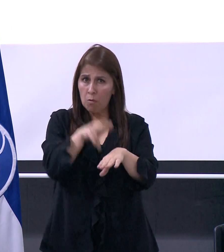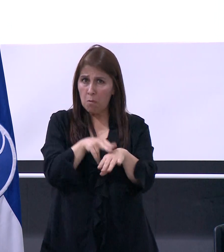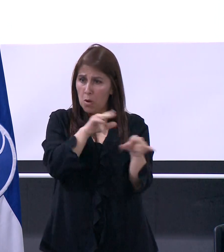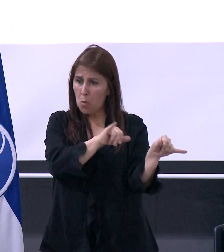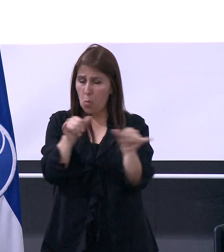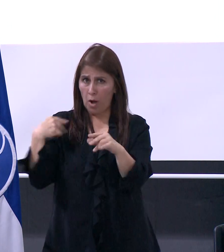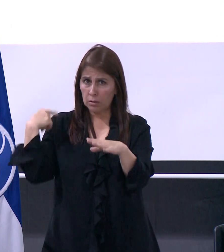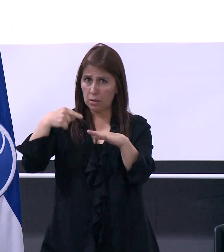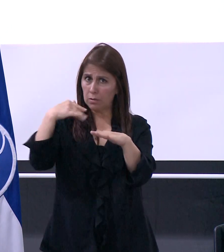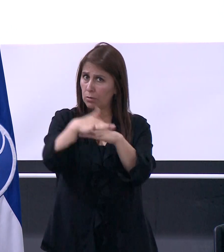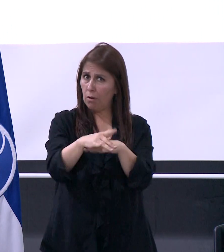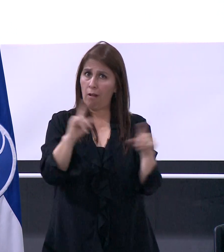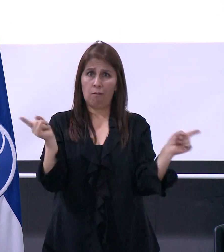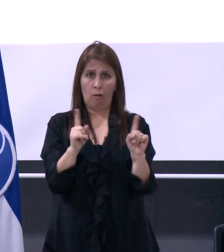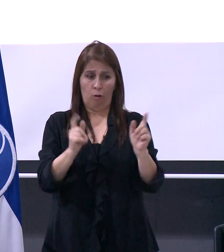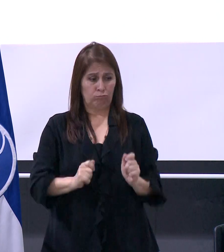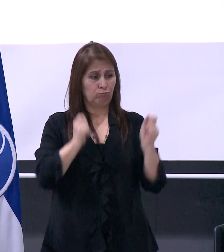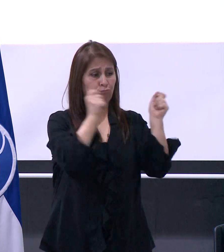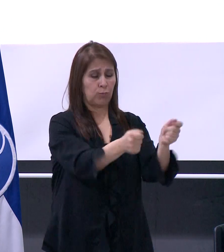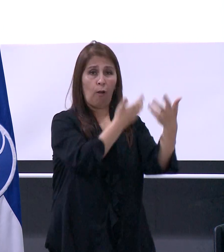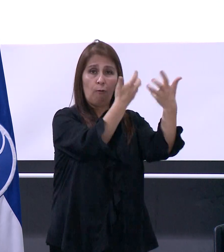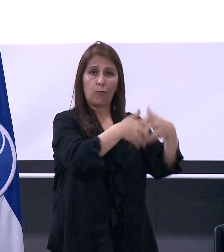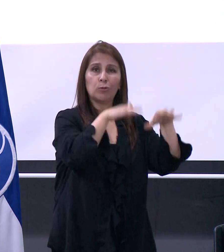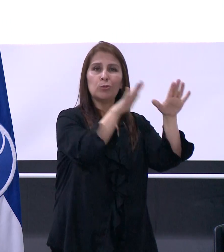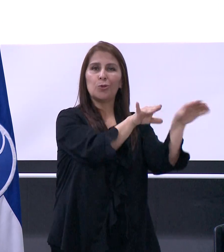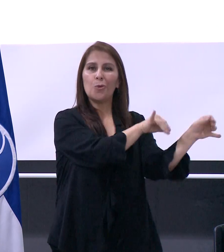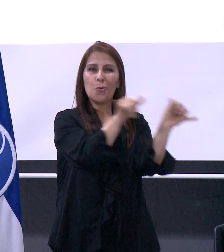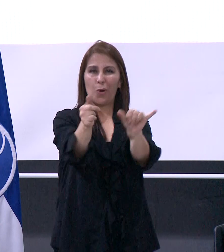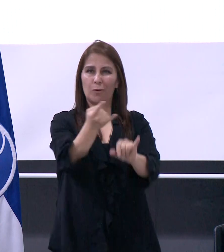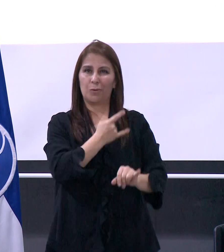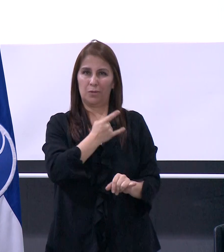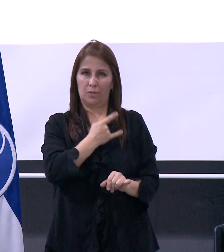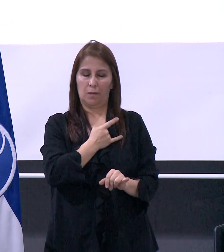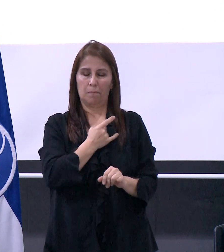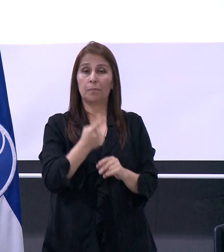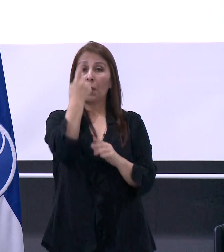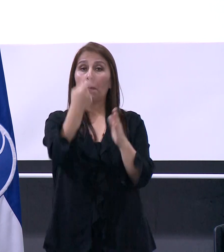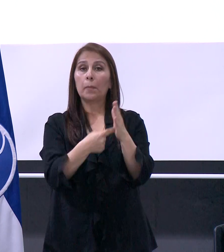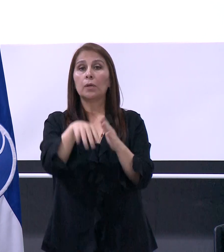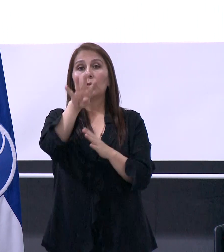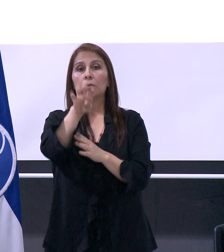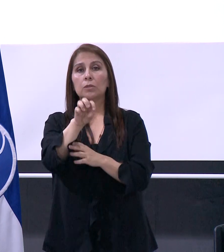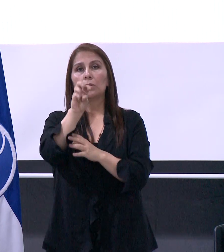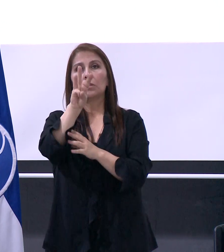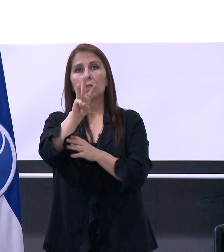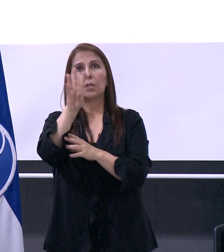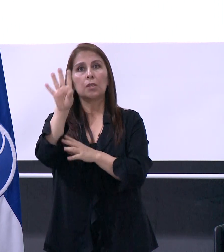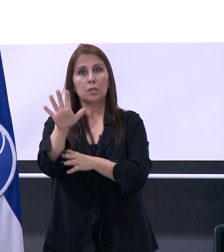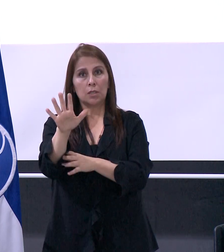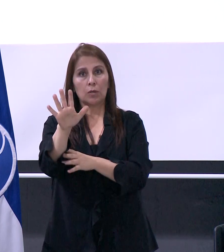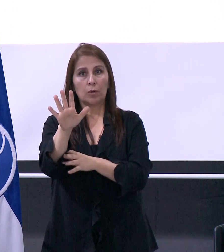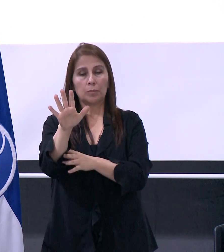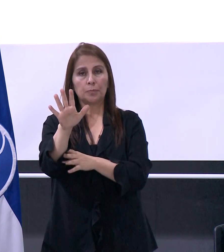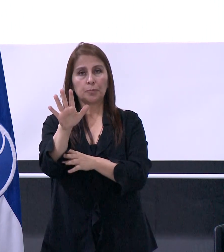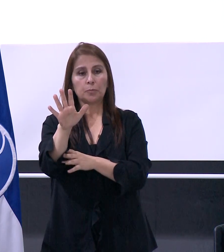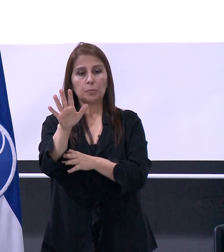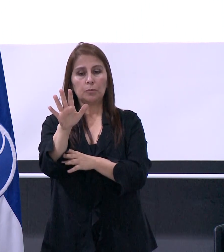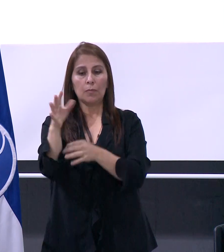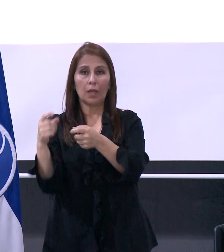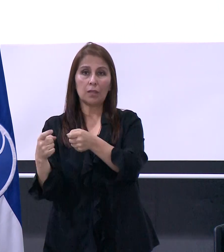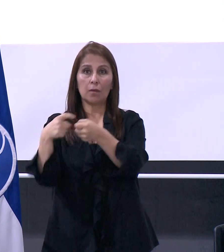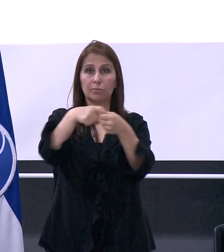funciones incluso del nivel universitario en 1935 estaban adscritas al instituto el colegio de secundaria